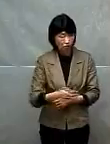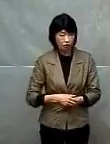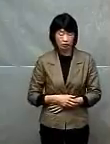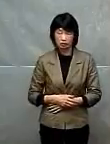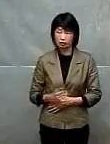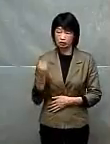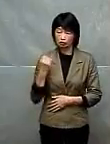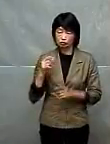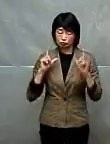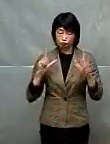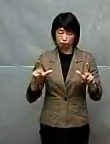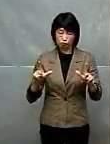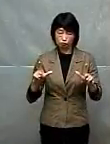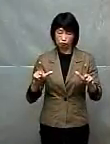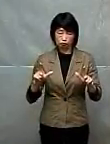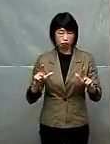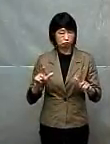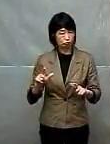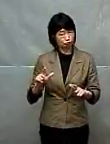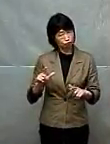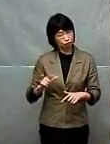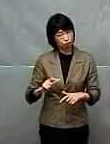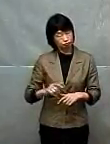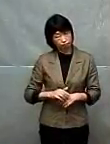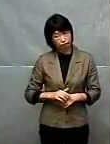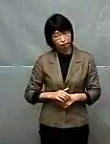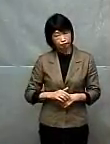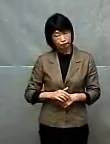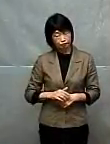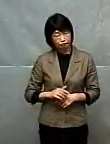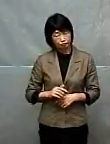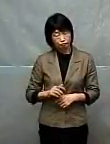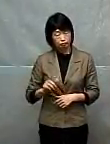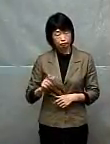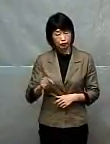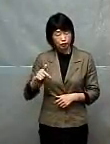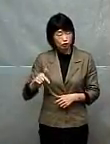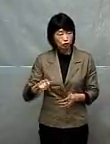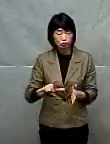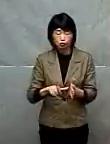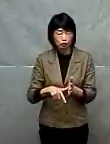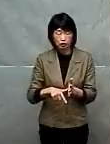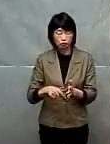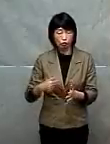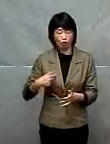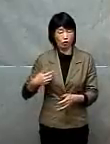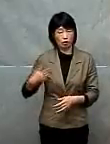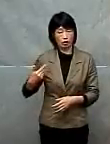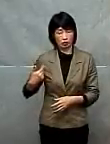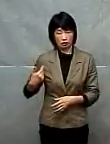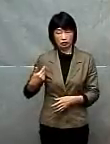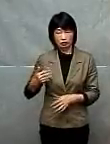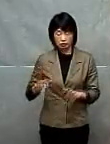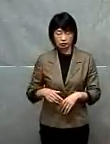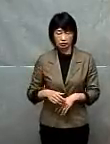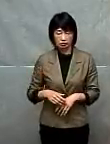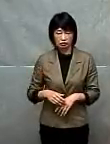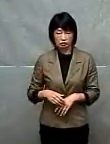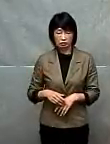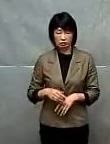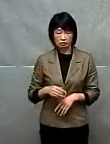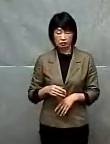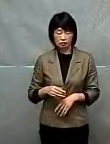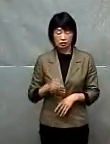いやな、それはちょっとその時には分からなくて、その行ってそこでです